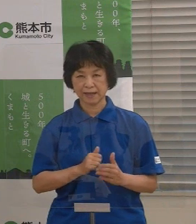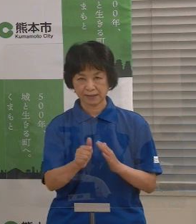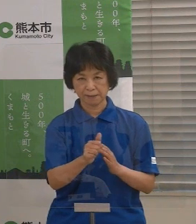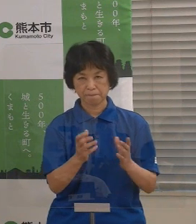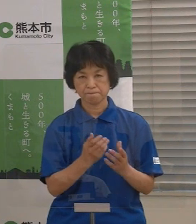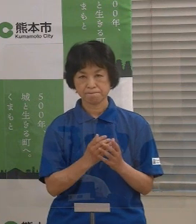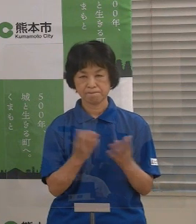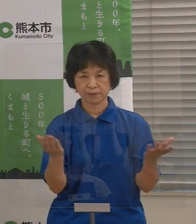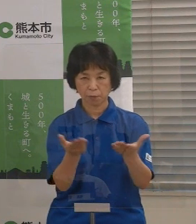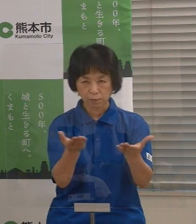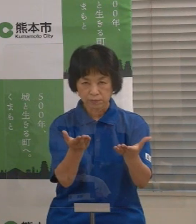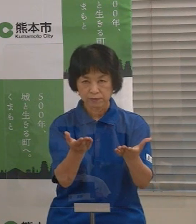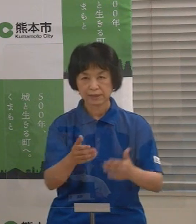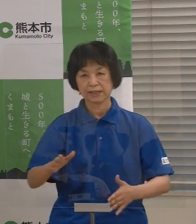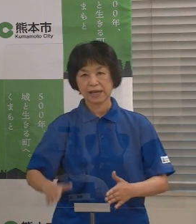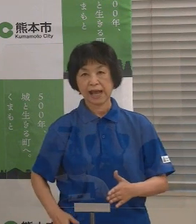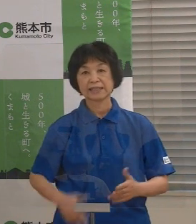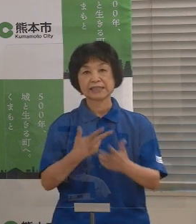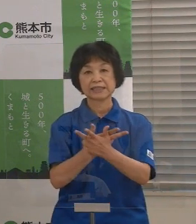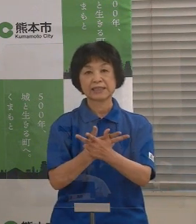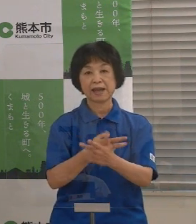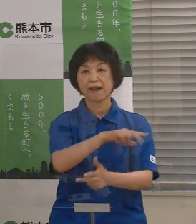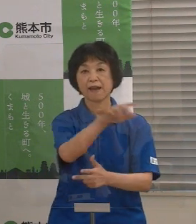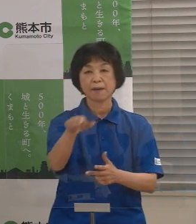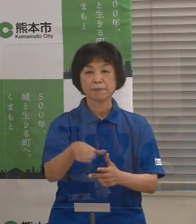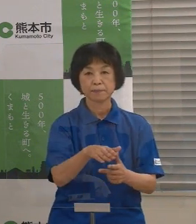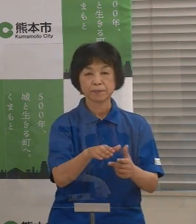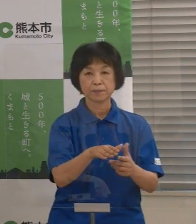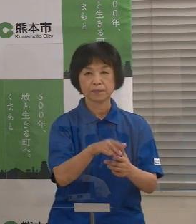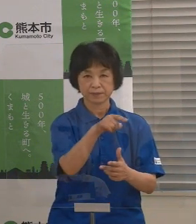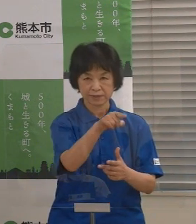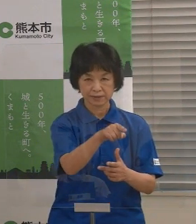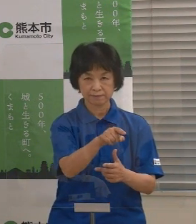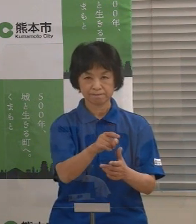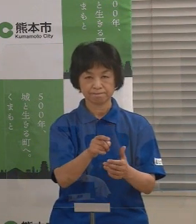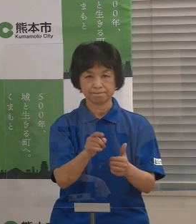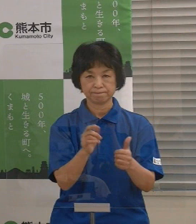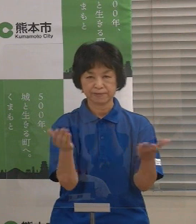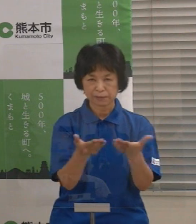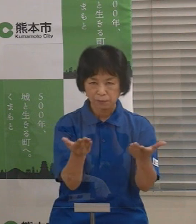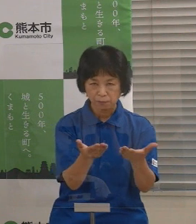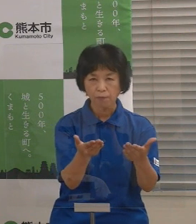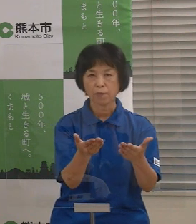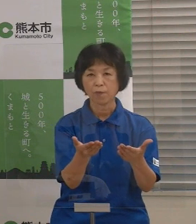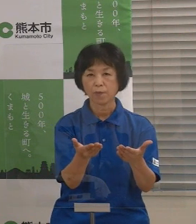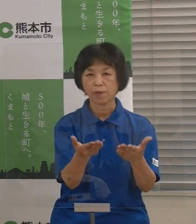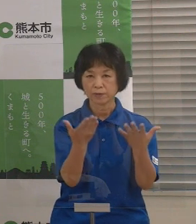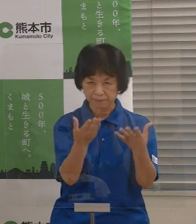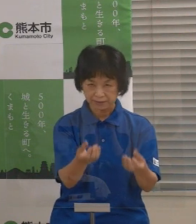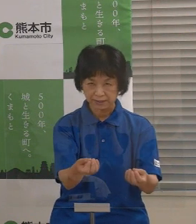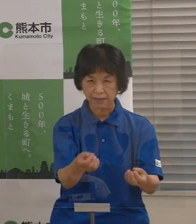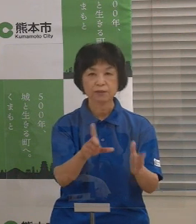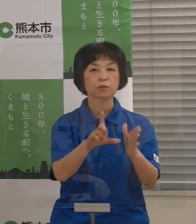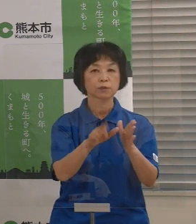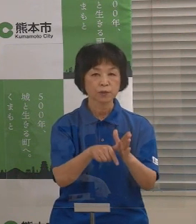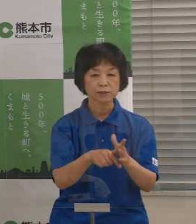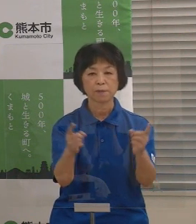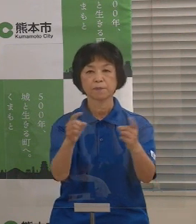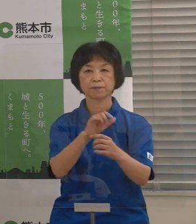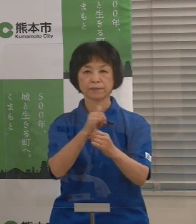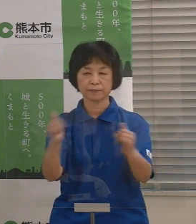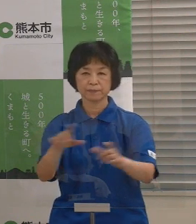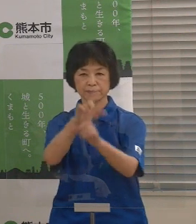芦北にて通信業務に従事をされておりますが、この際に住民との接触